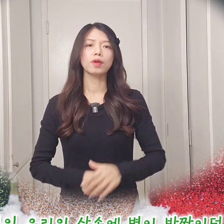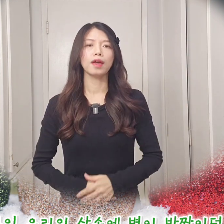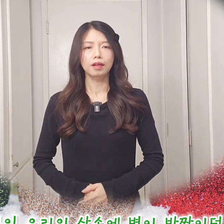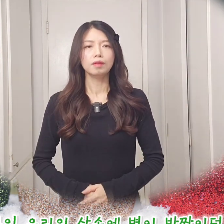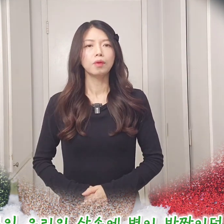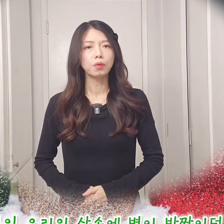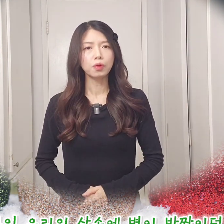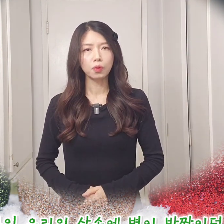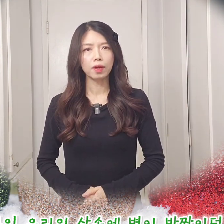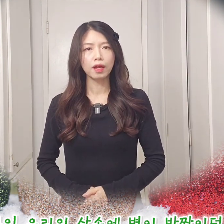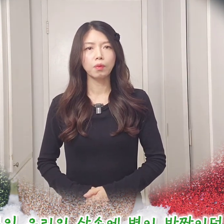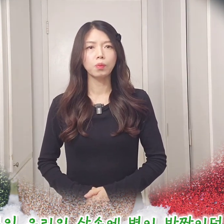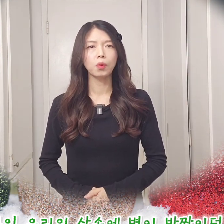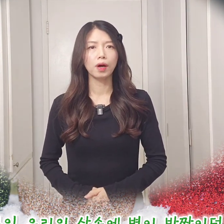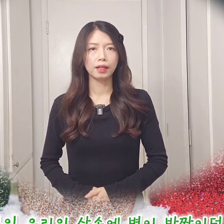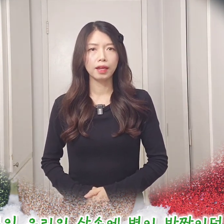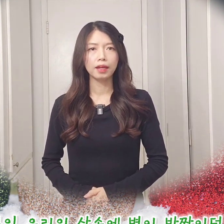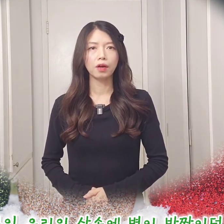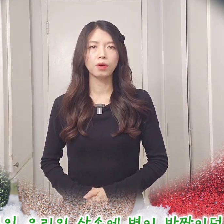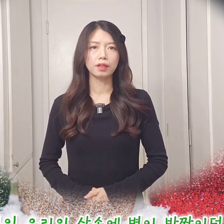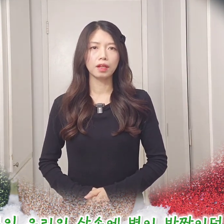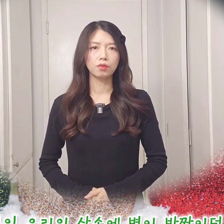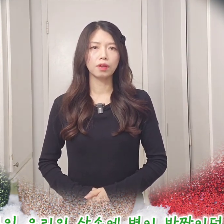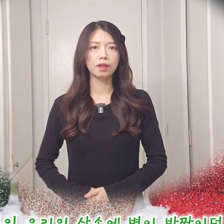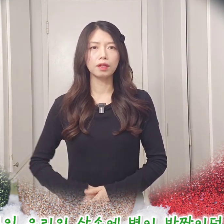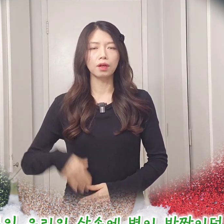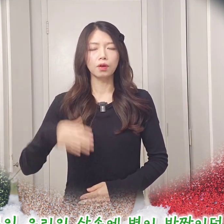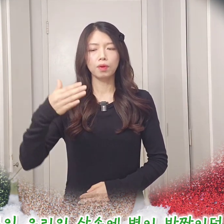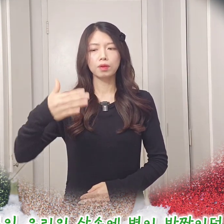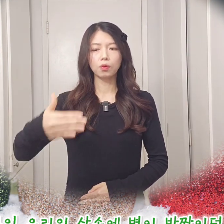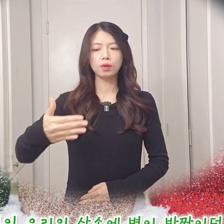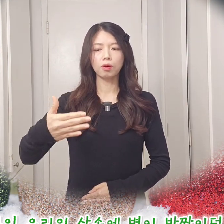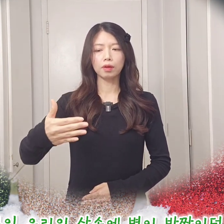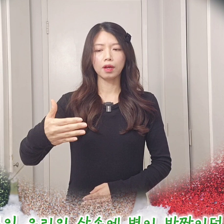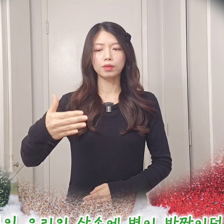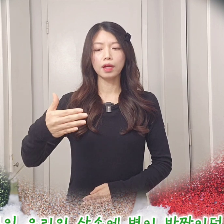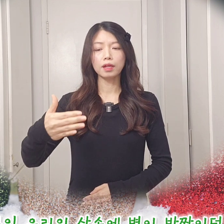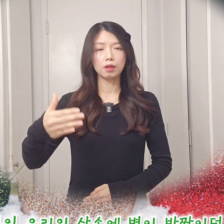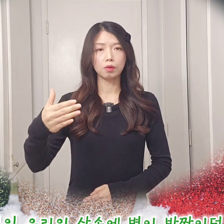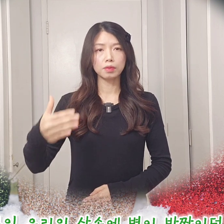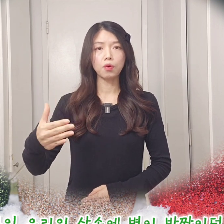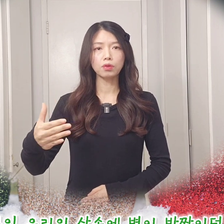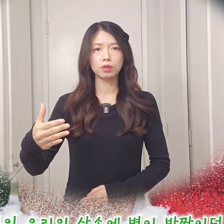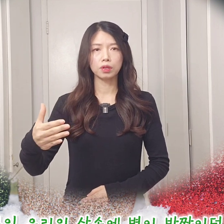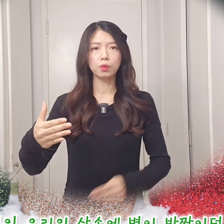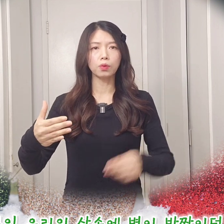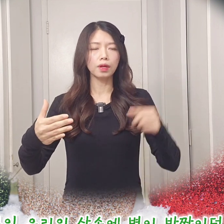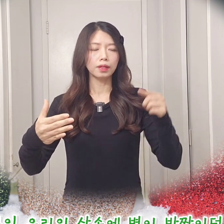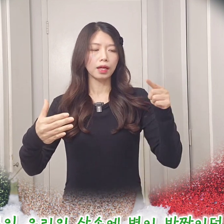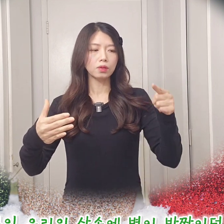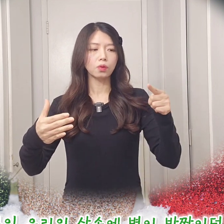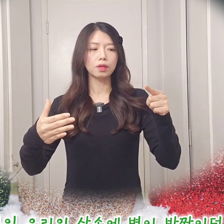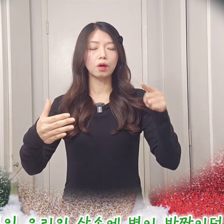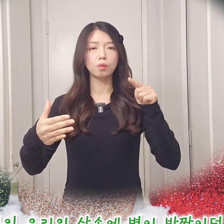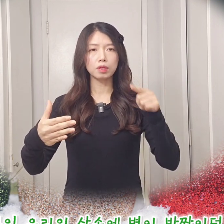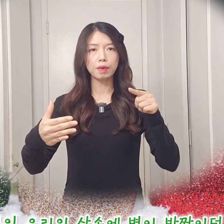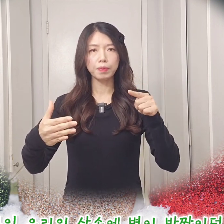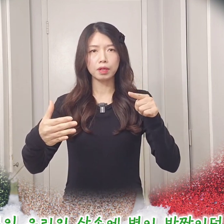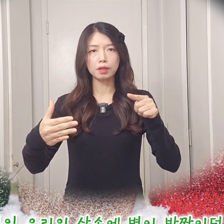속에, 뭐뭐 속에, 뭐뭐 안에 라고 한 뜻의 수어는 왼손을 이렇게 울타리처럼 세워주시고 다른 손은 검지만 피셔서